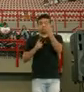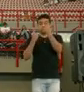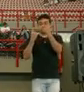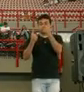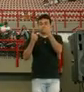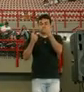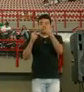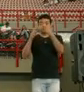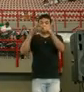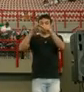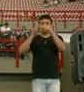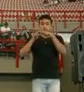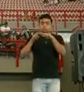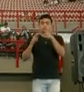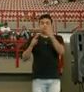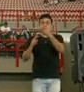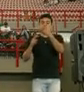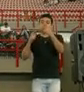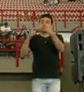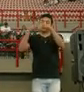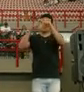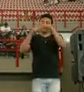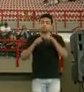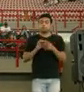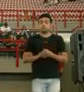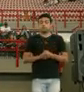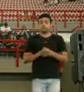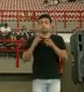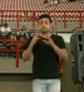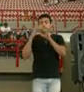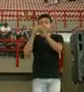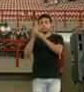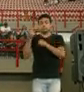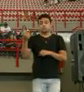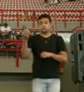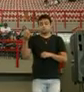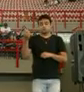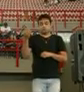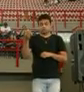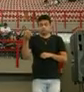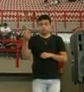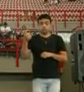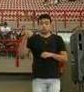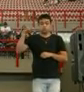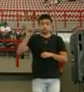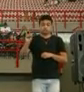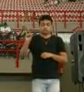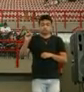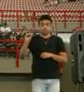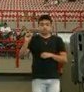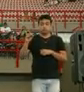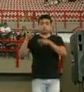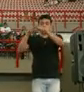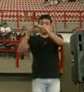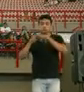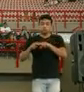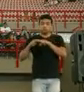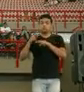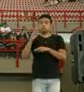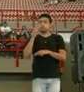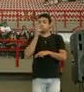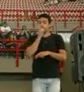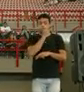Como são 2 na água, dá 2. Com 16 do oxigênio, 18. Como são 2 mols de